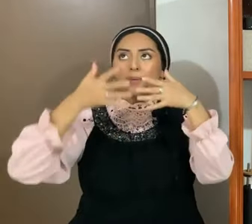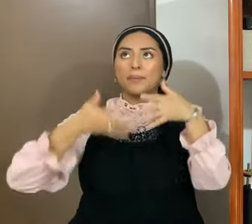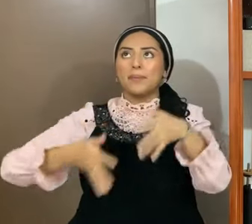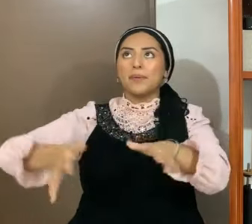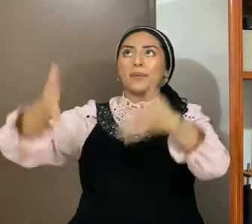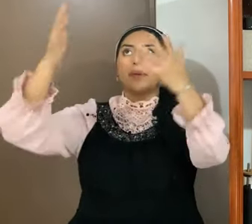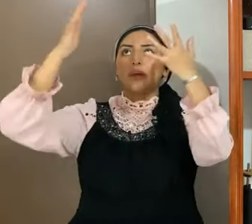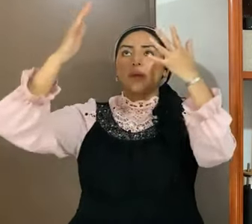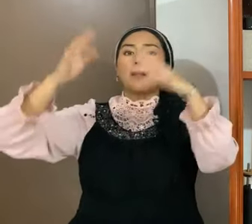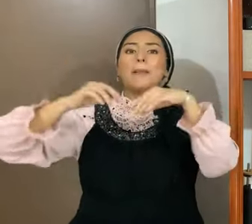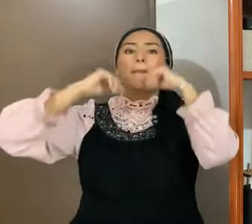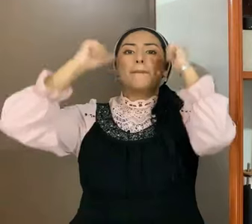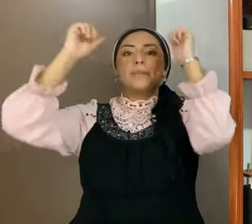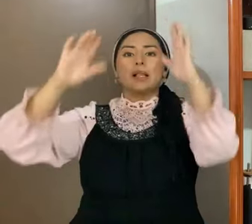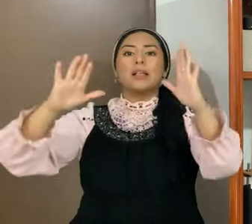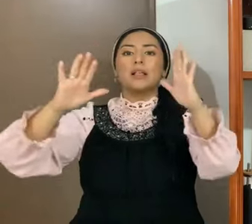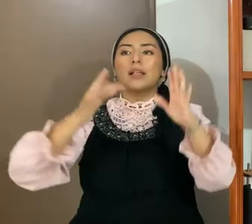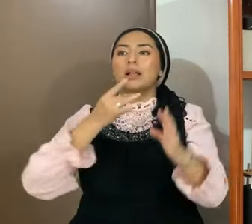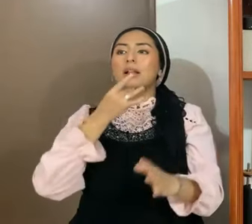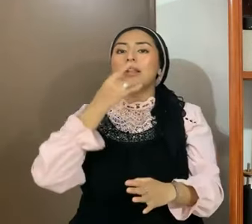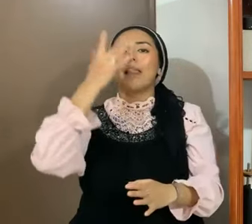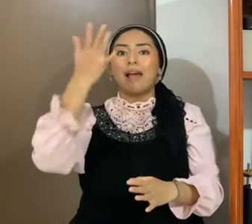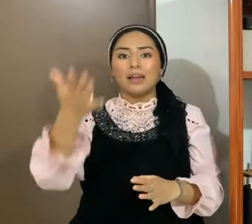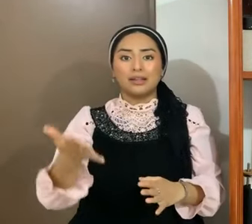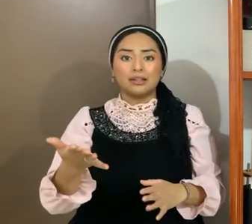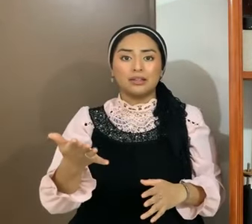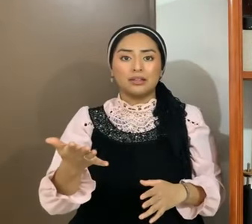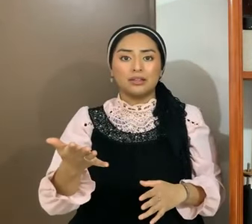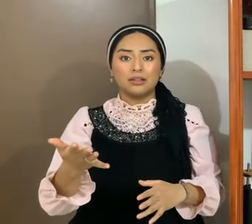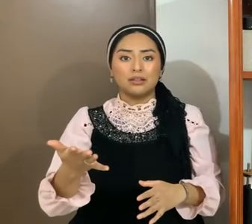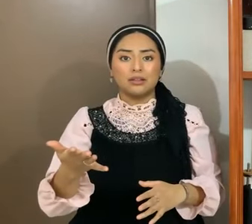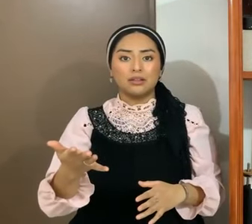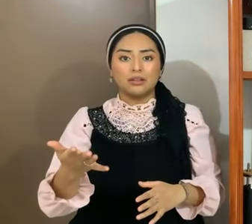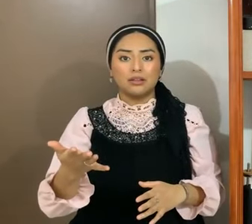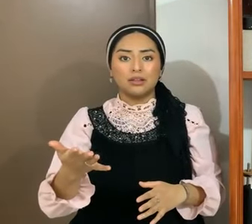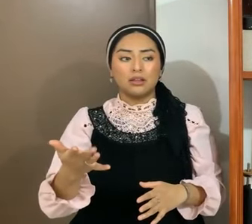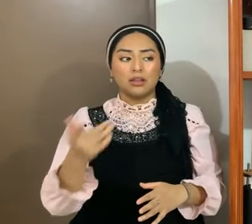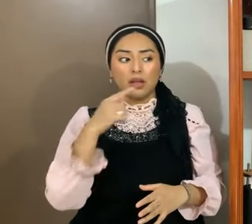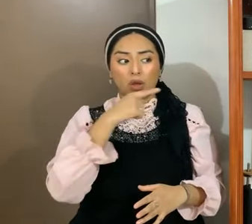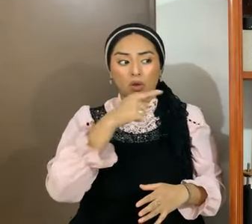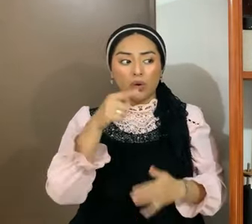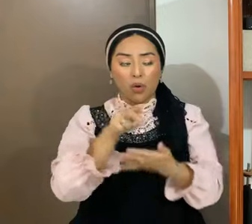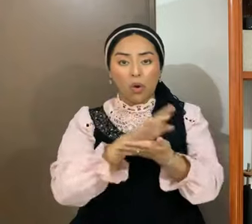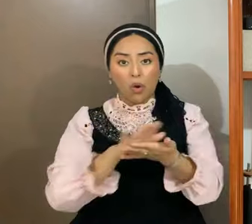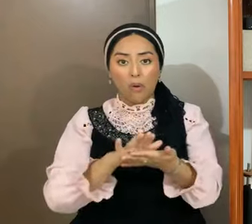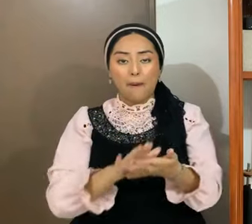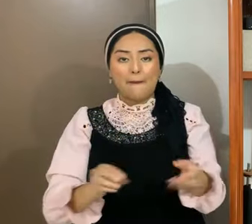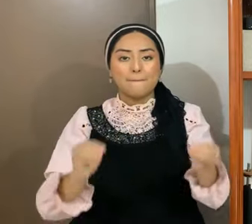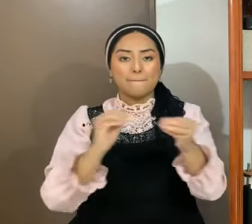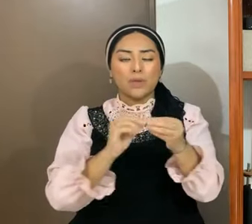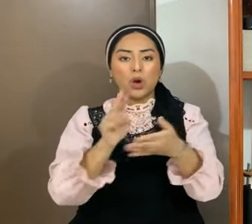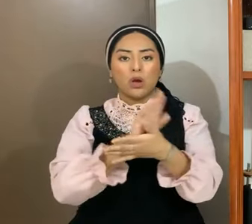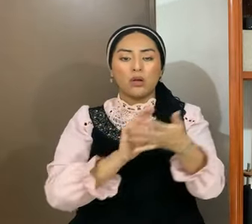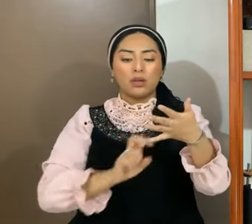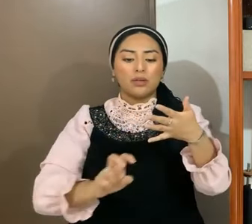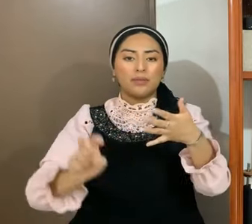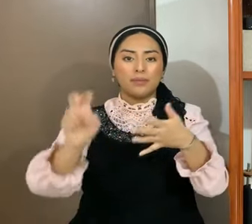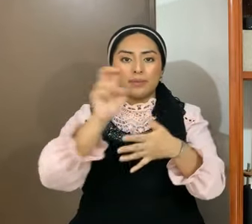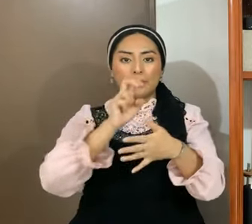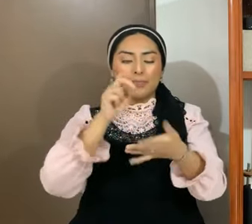a bendecirlo, a hacer luz entre las naciones. Y a los santos a santificarnos más.